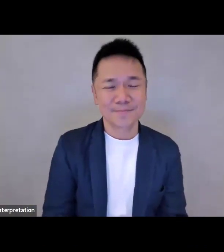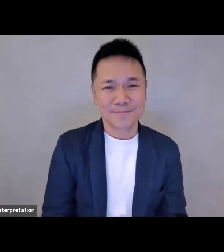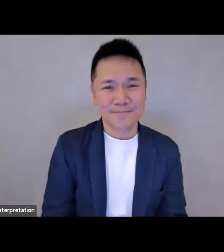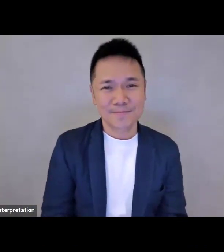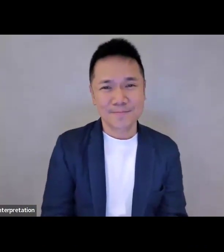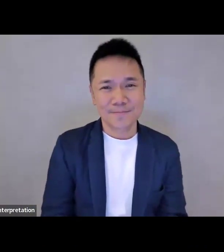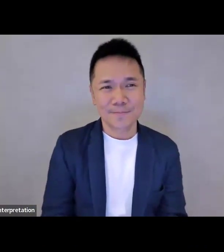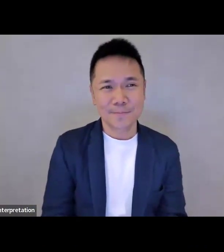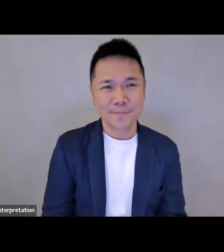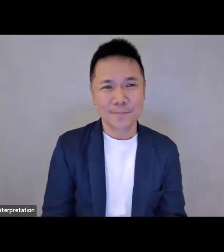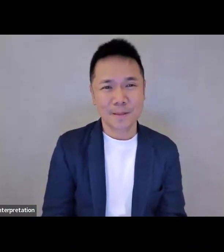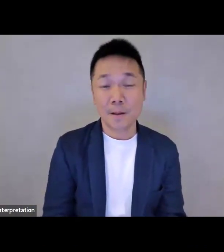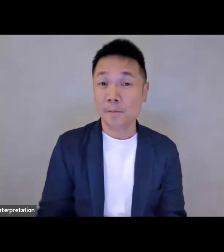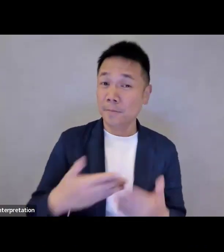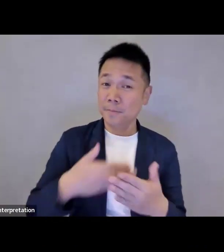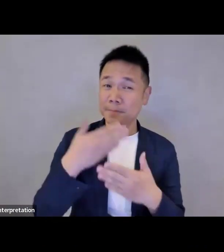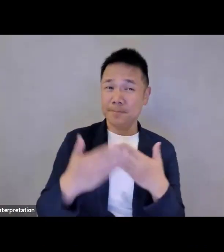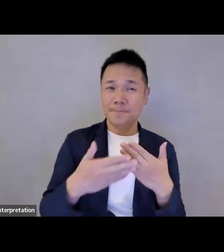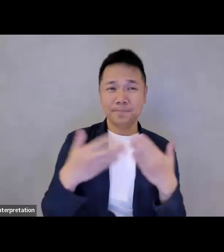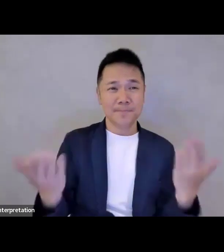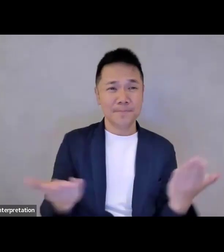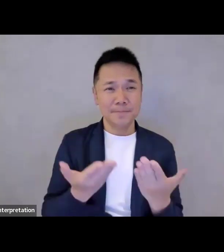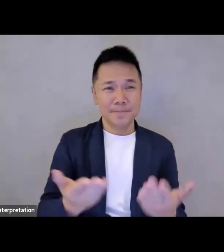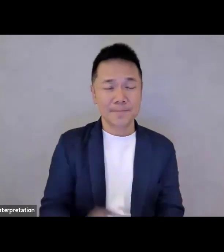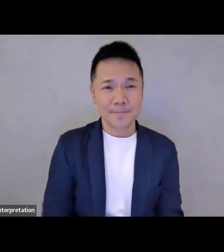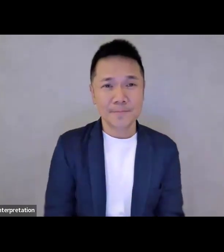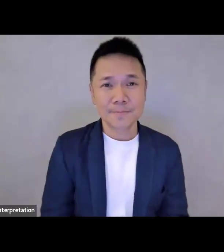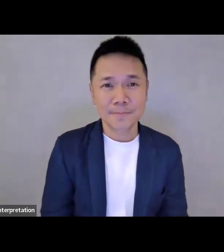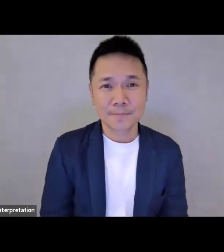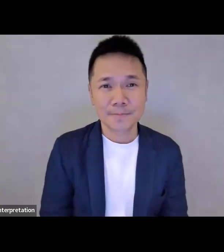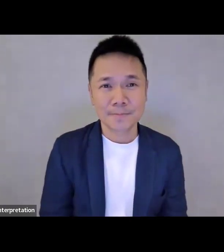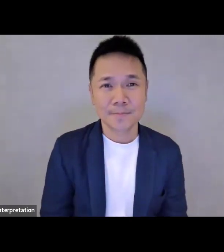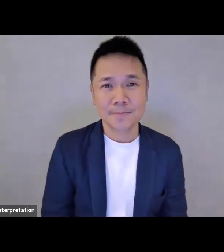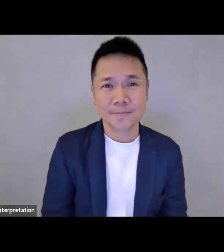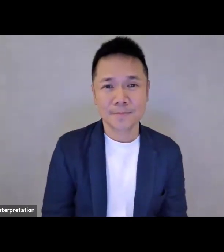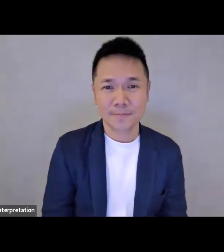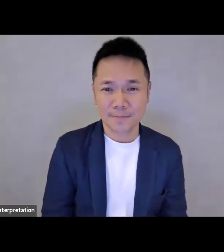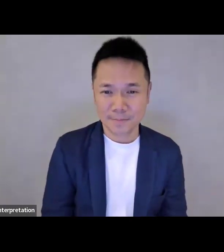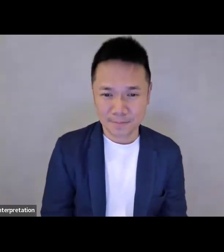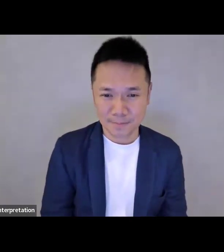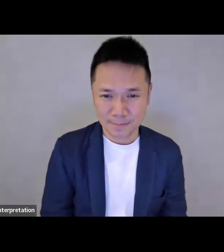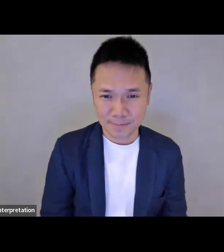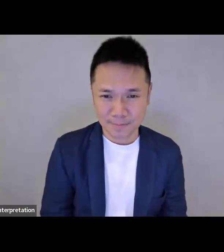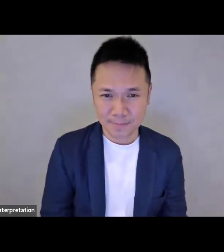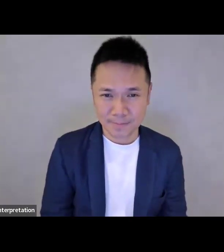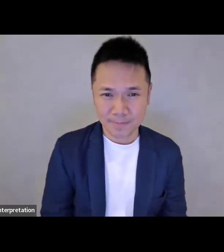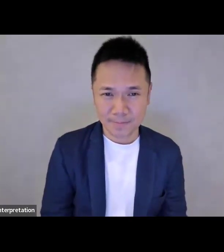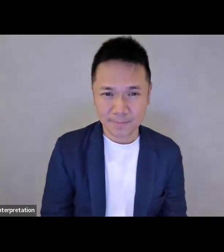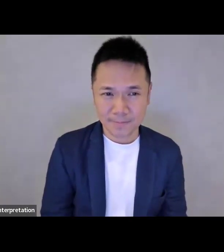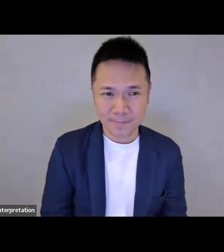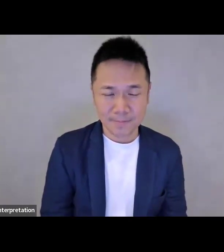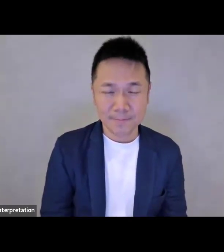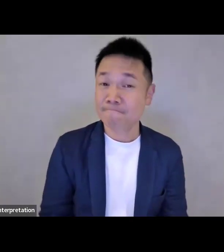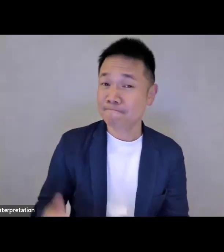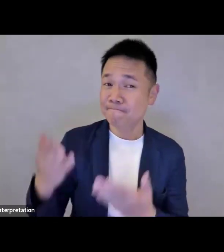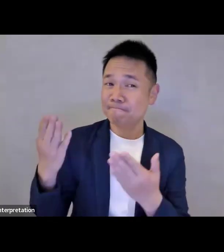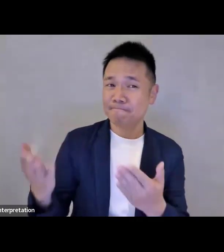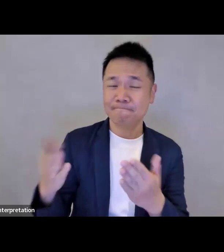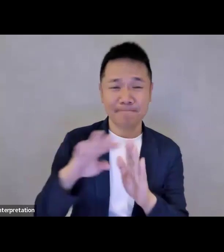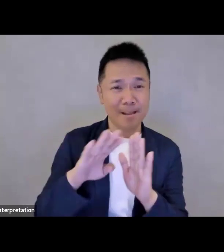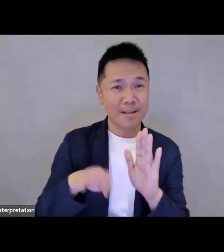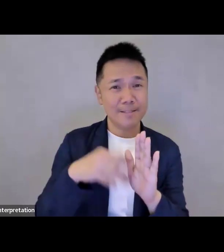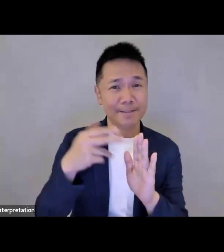非常感谢。 我们下位将讲者